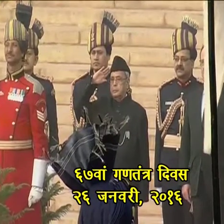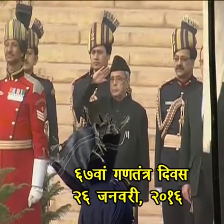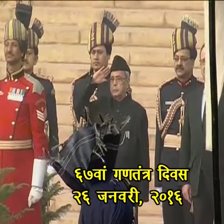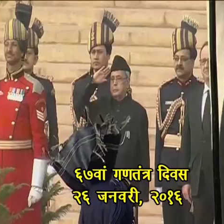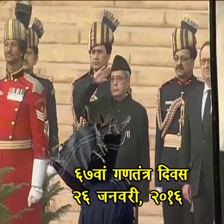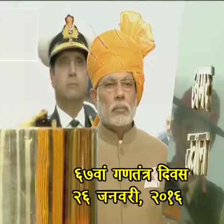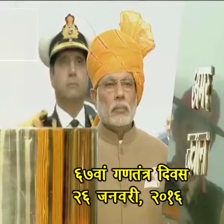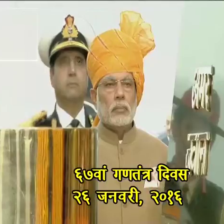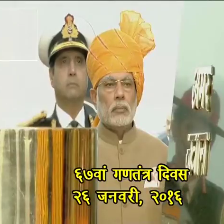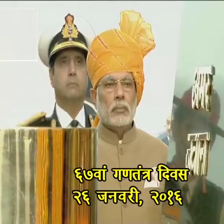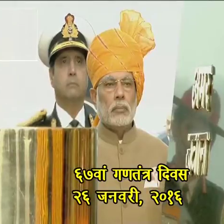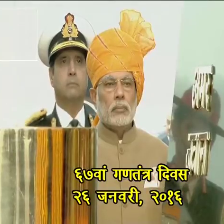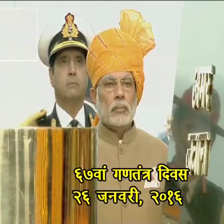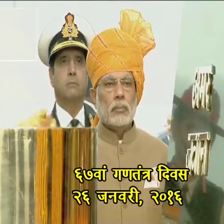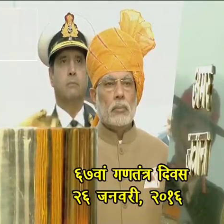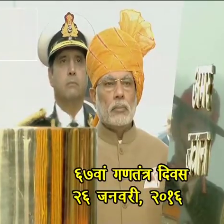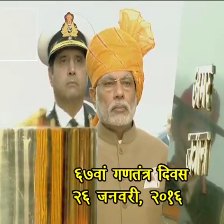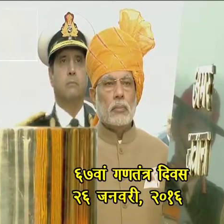दिवस NIOS के लिए विशेष आयोजन का साक्षी रहा।